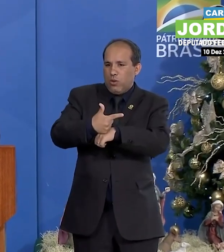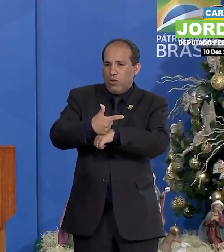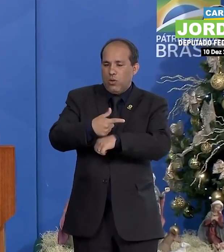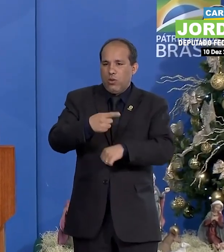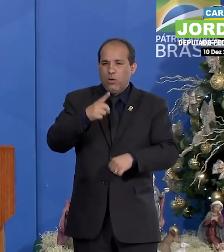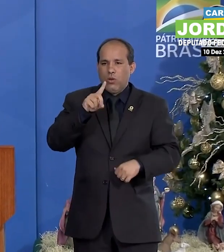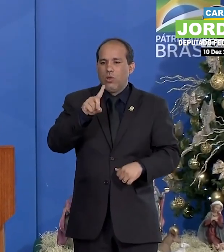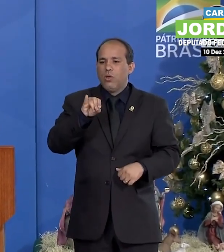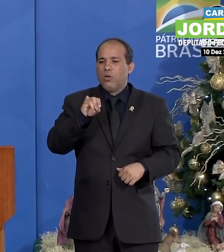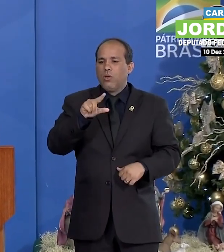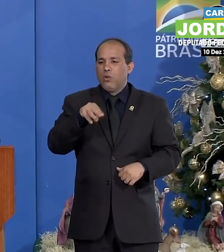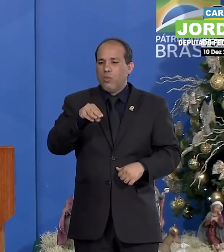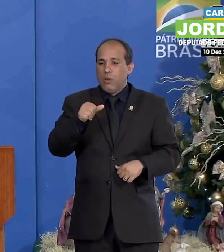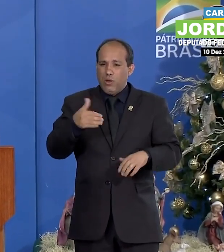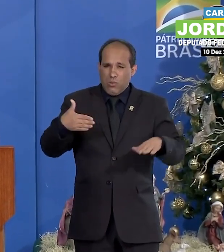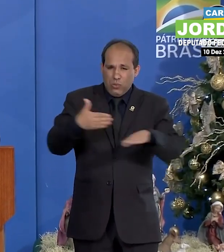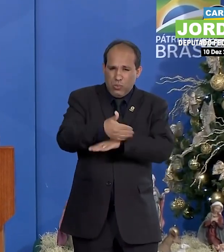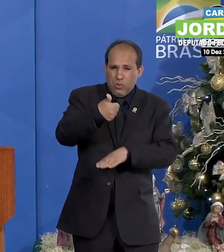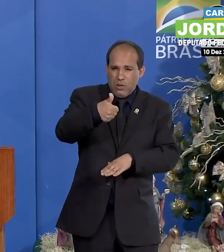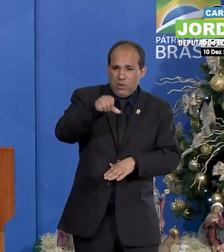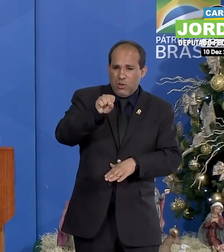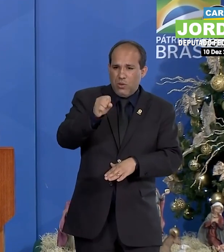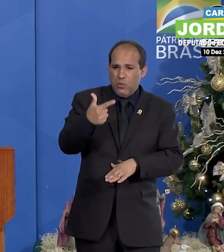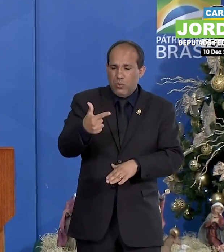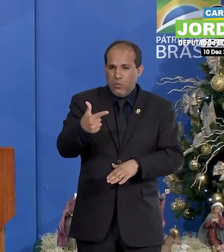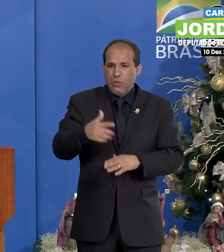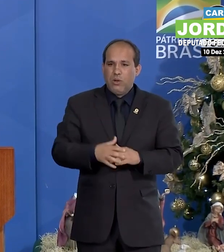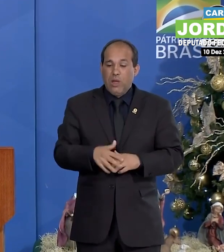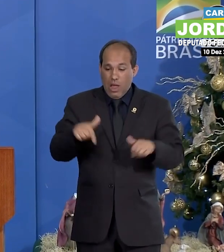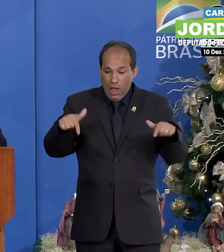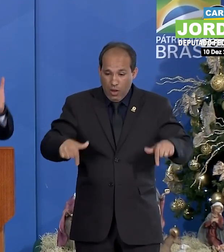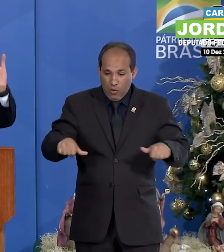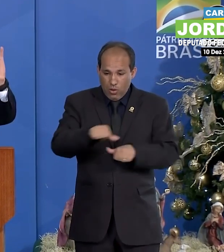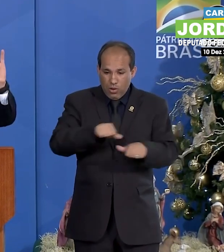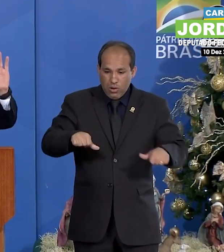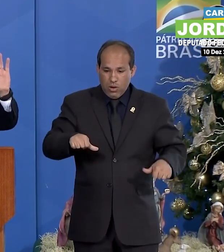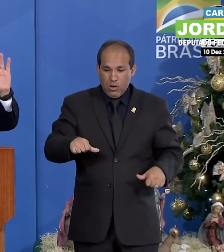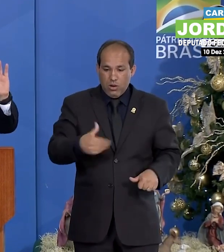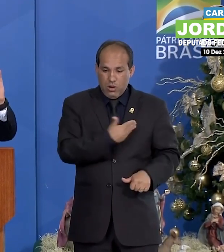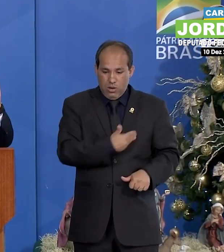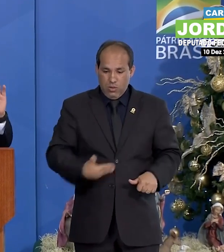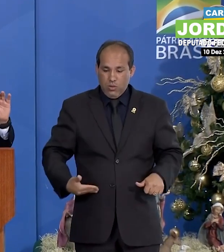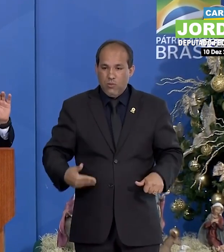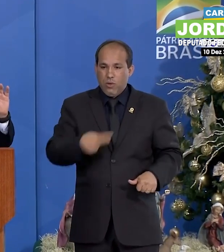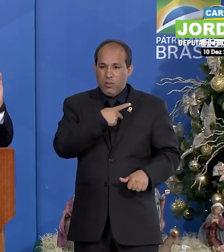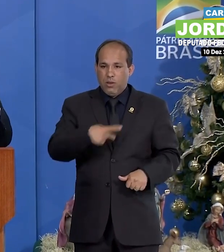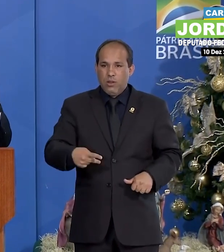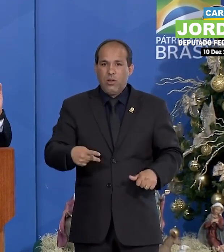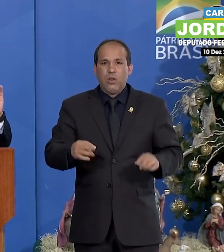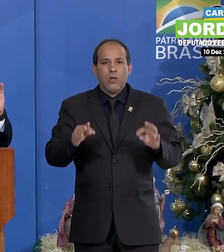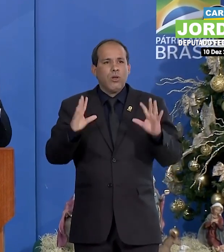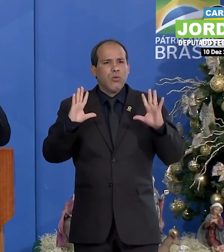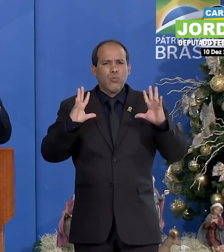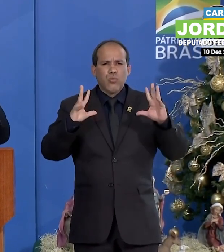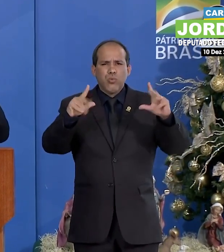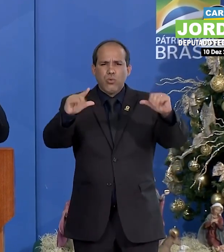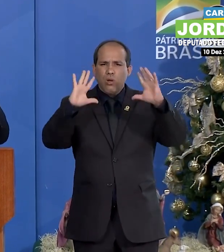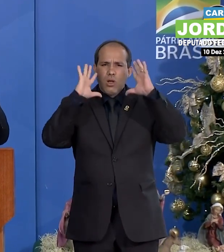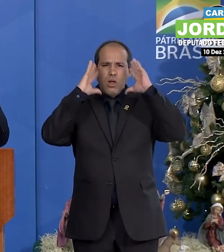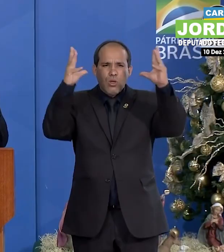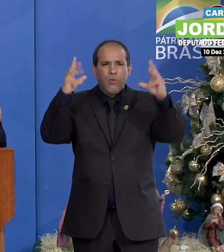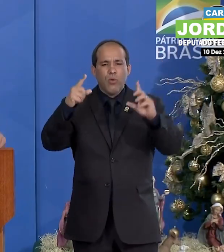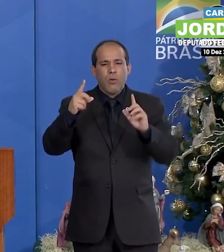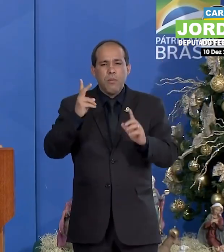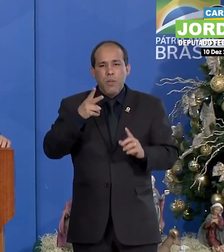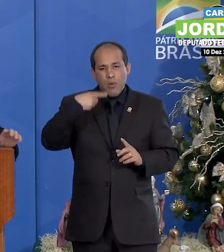132 invasões governo bolsonaro 5 todas resolvidas em menos de uma